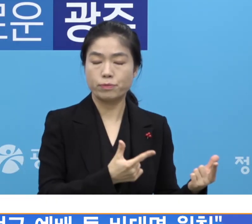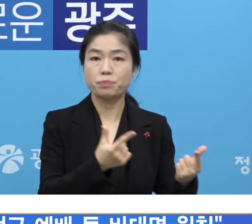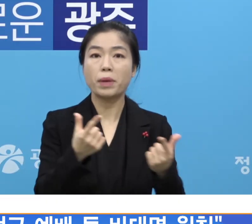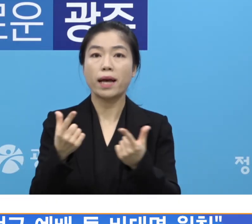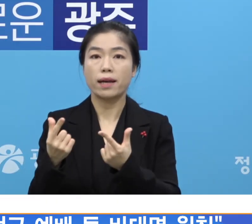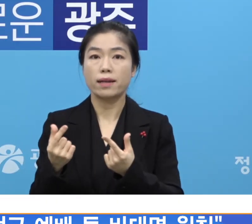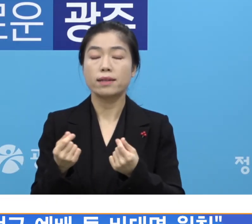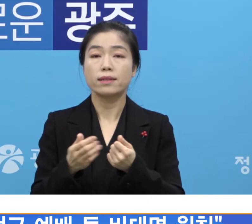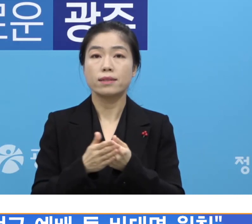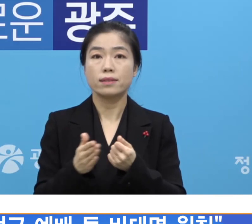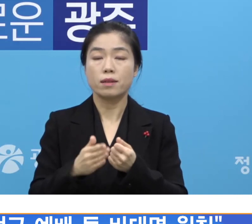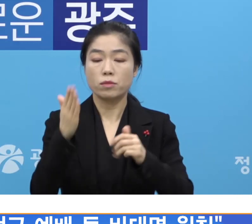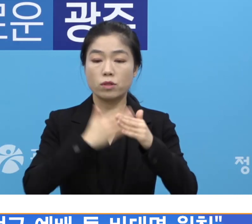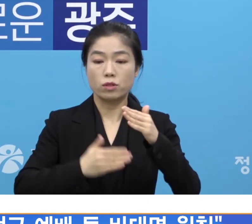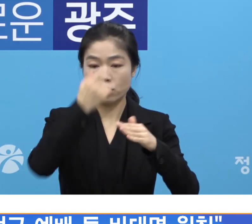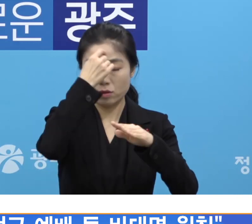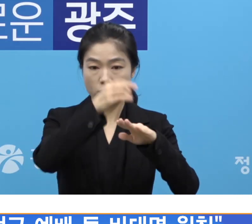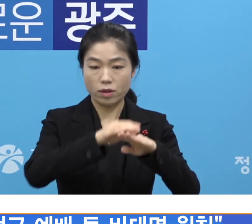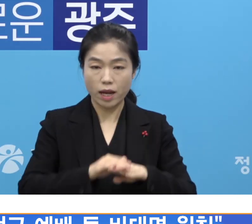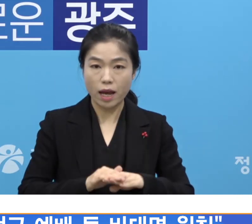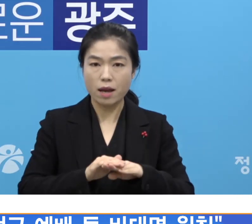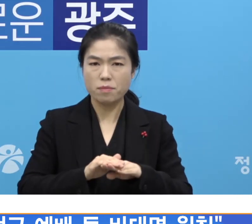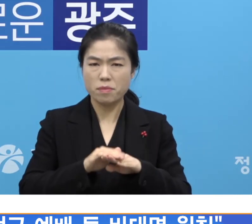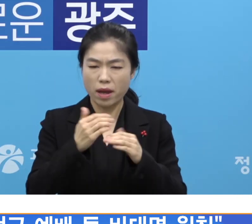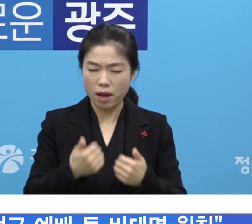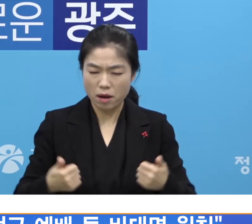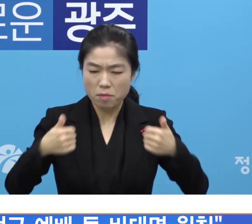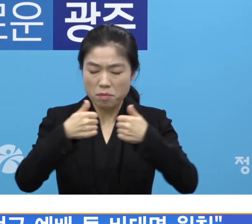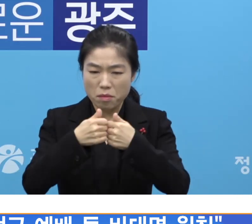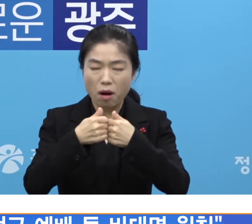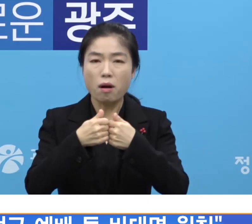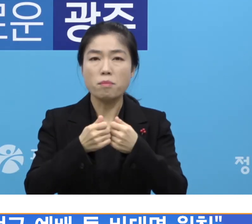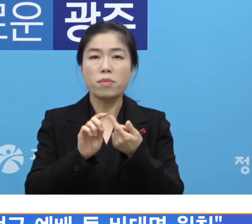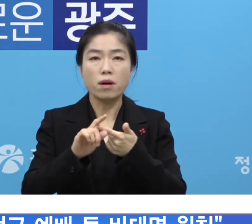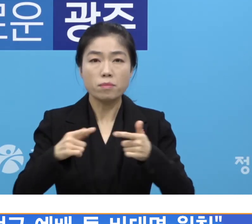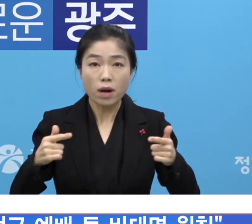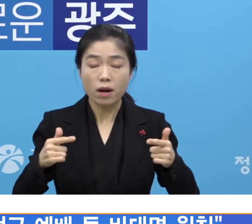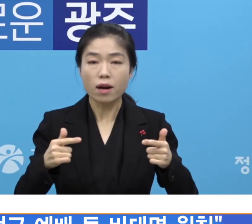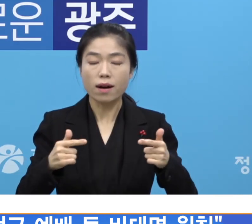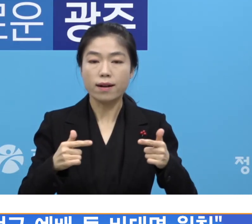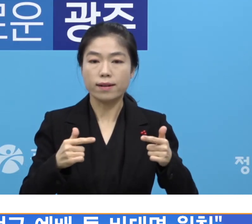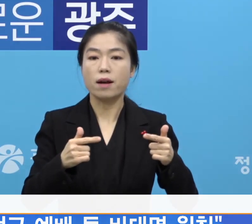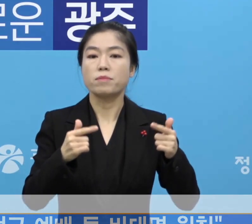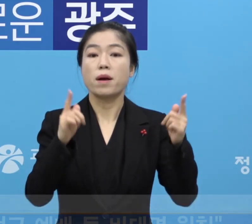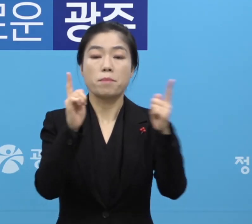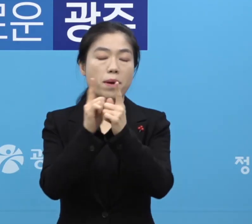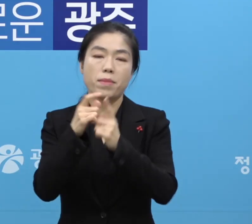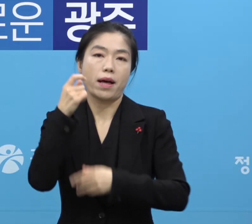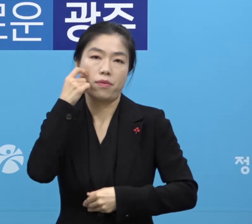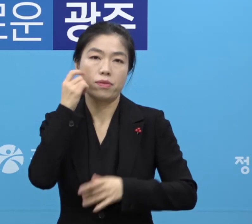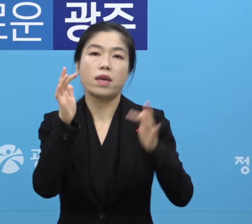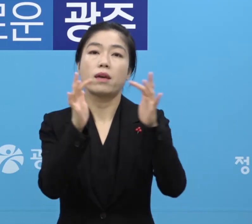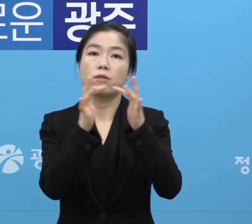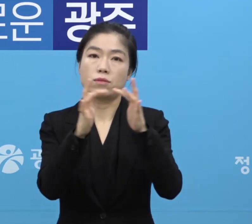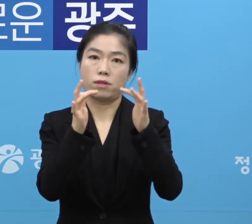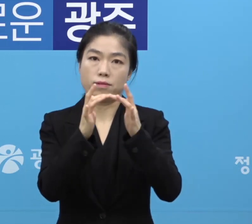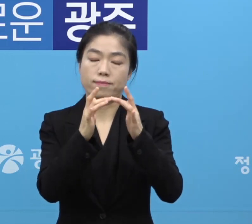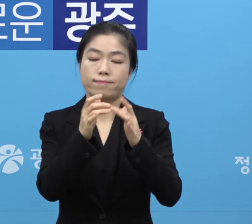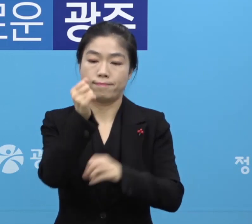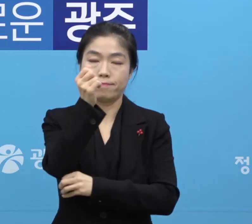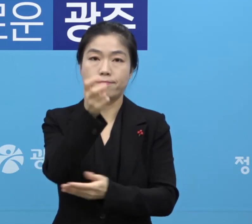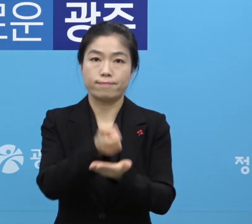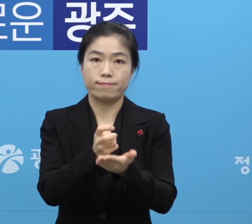적용되어 정규예배, 미사, 법회 등의 활동은 비대면을 원칙으로 하고 모임과